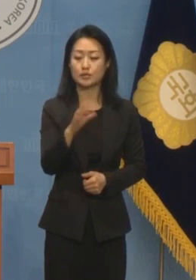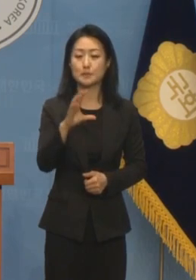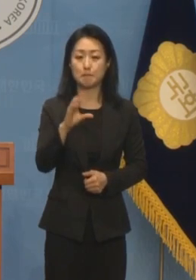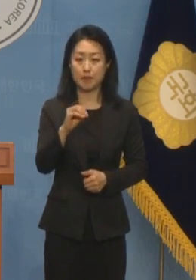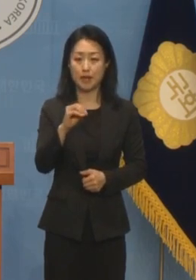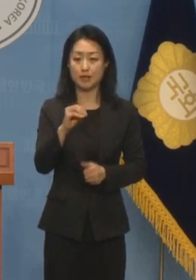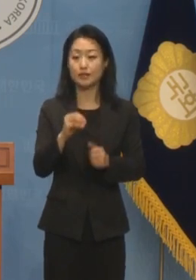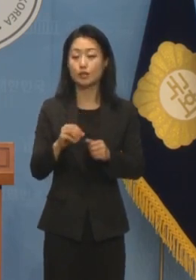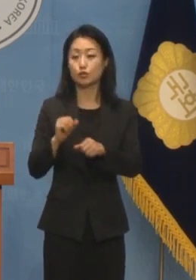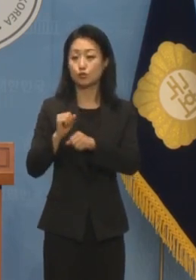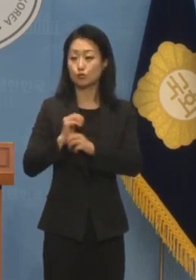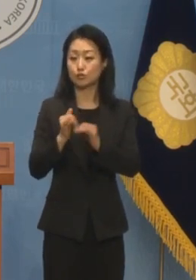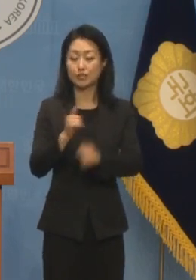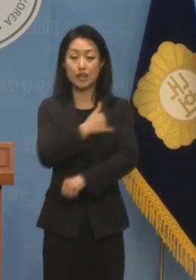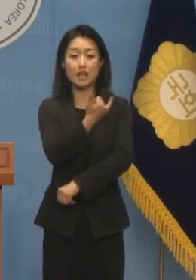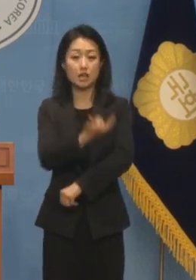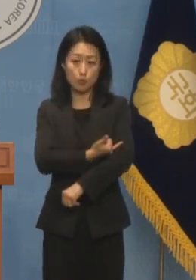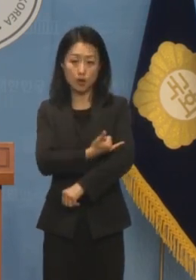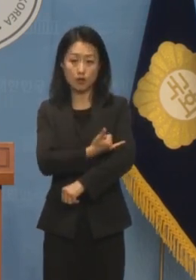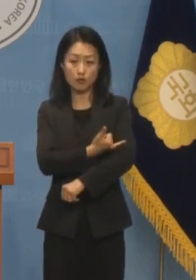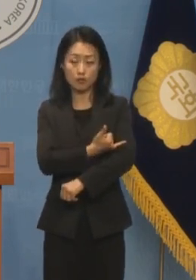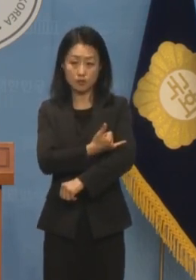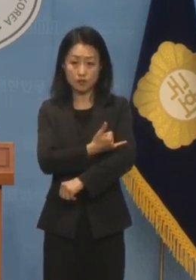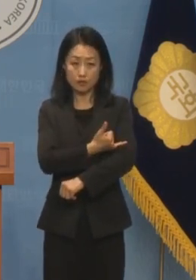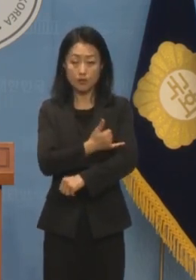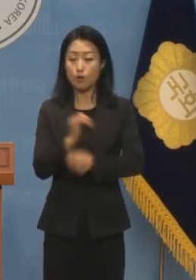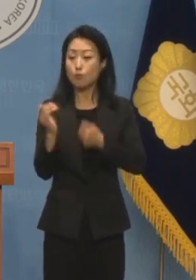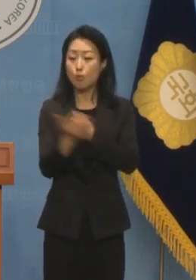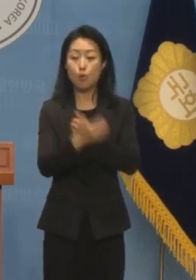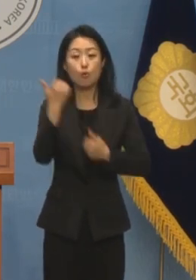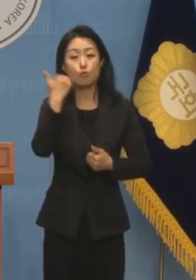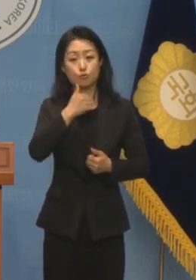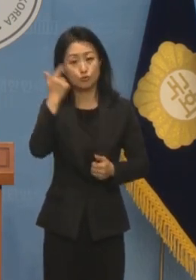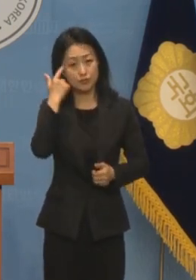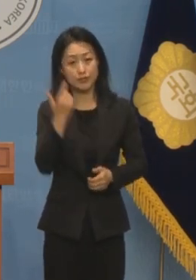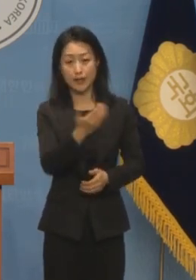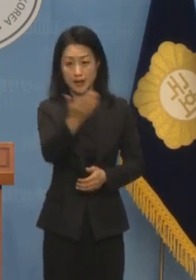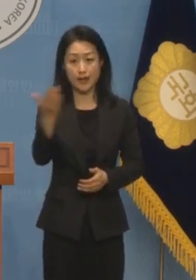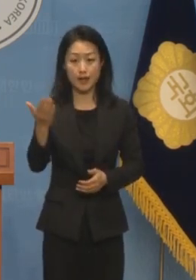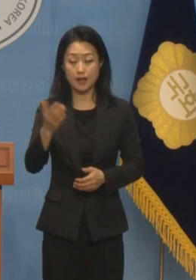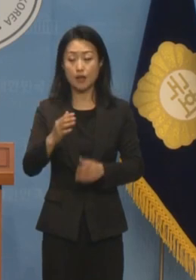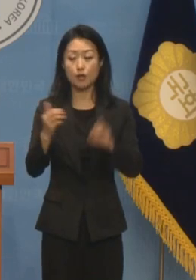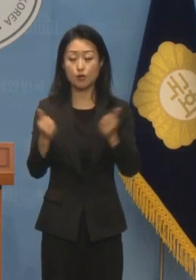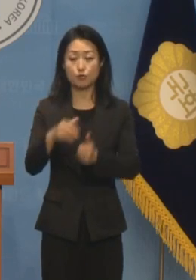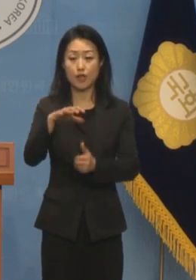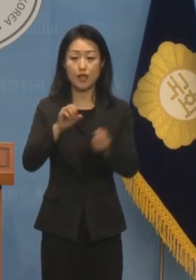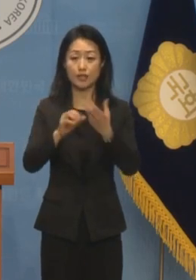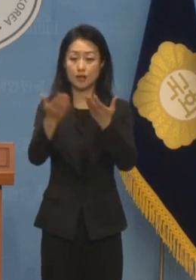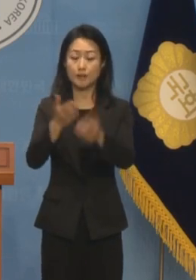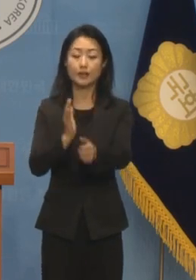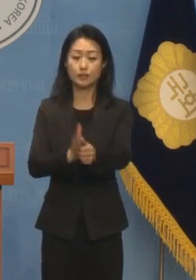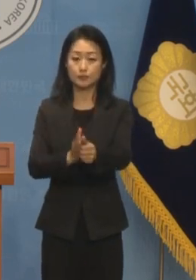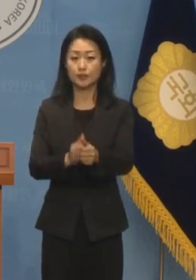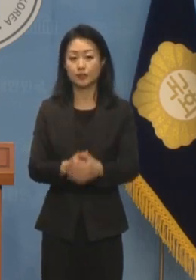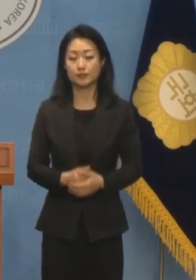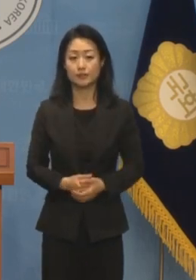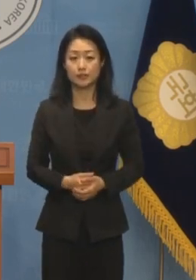우리 장병들의 인권은 누가 보호해 줄 것인지 국회가 답하셔야